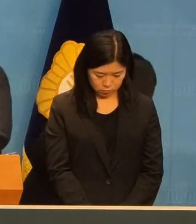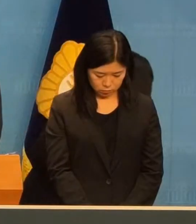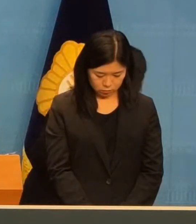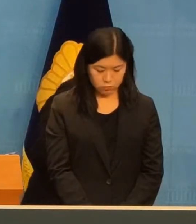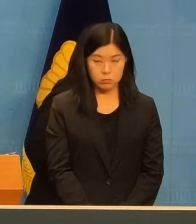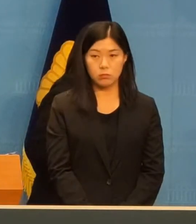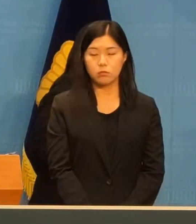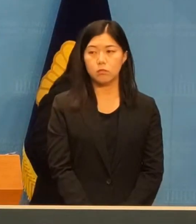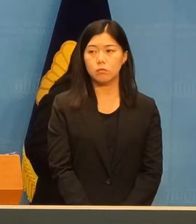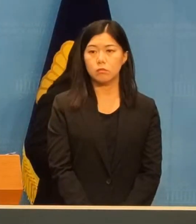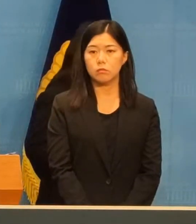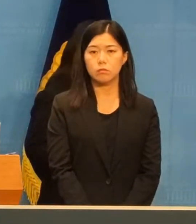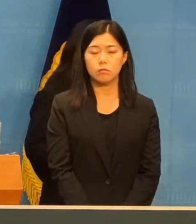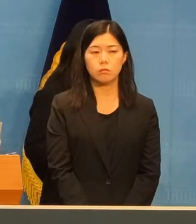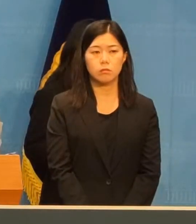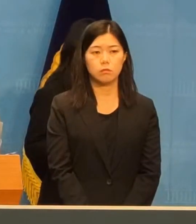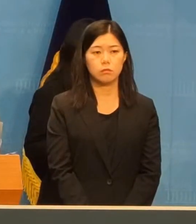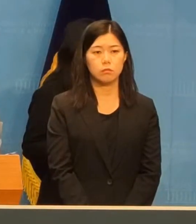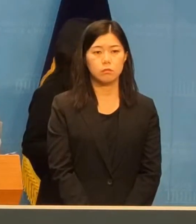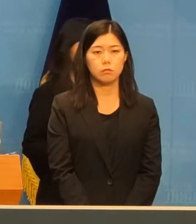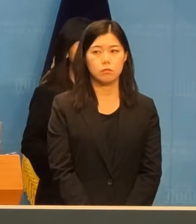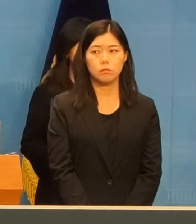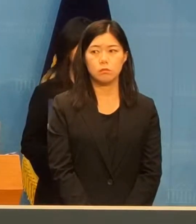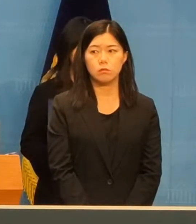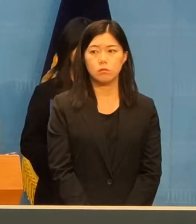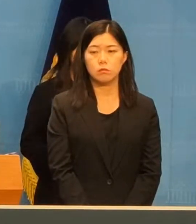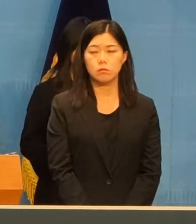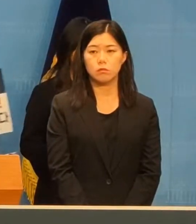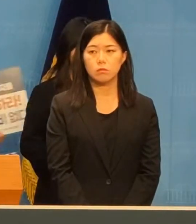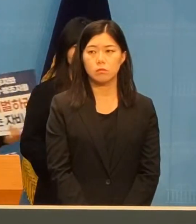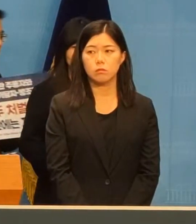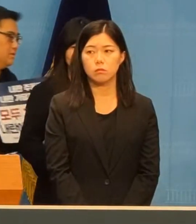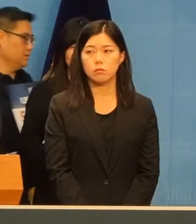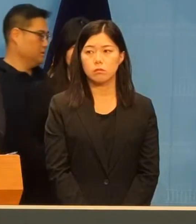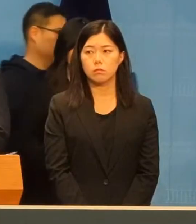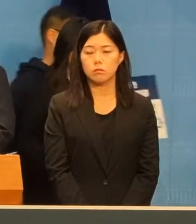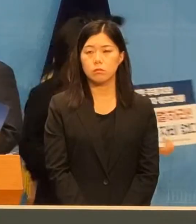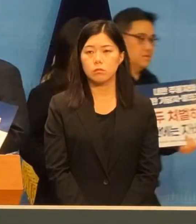어디까지 오셨대요? 네? 어디까지 오셨대요? 지금 통화하고 있는 것 같아요. 금방 오실 것 같아요.